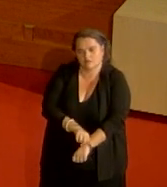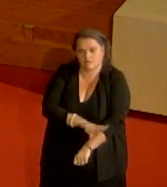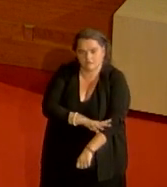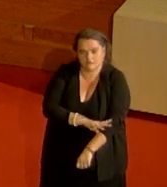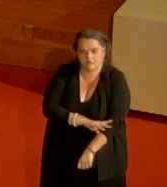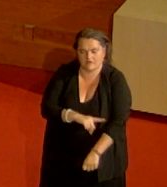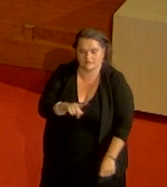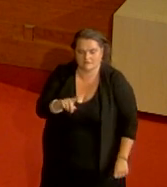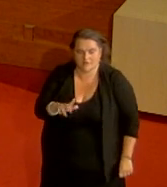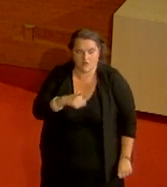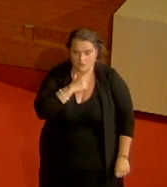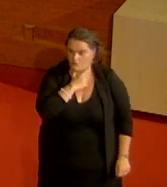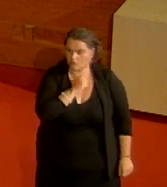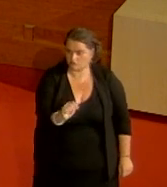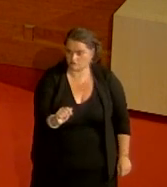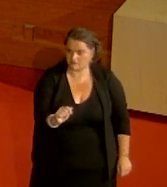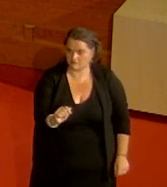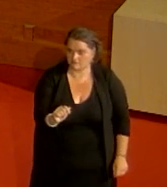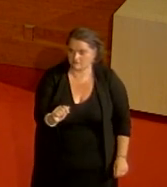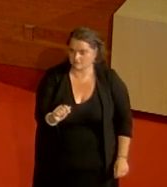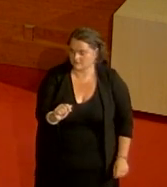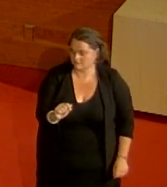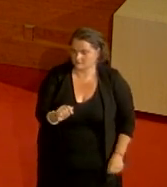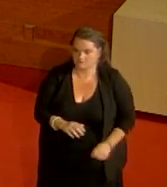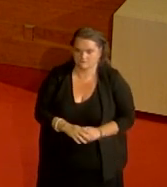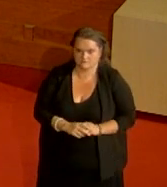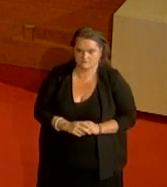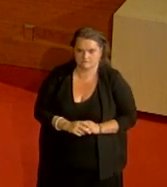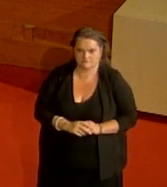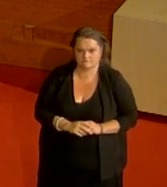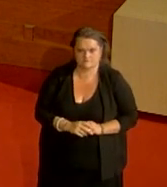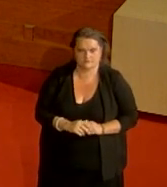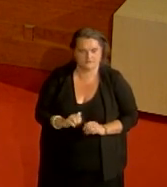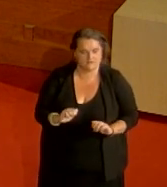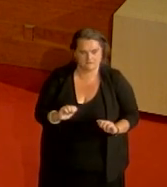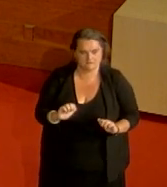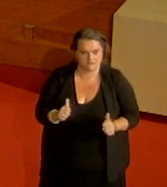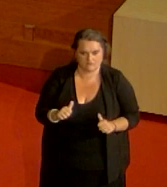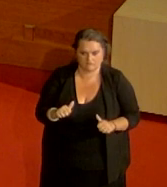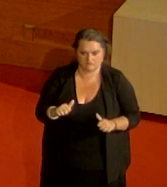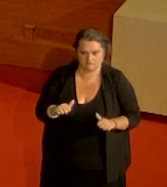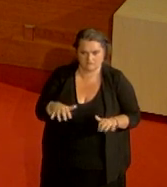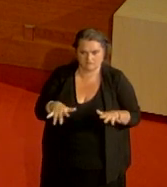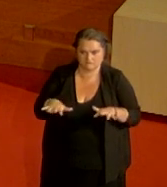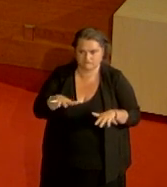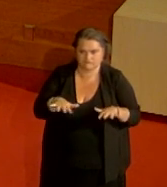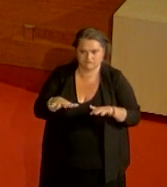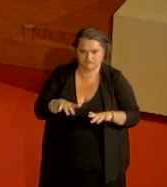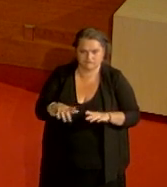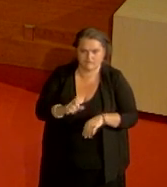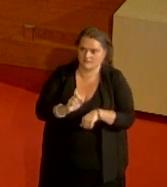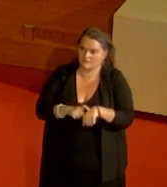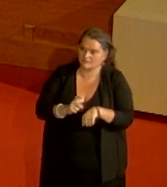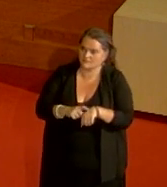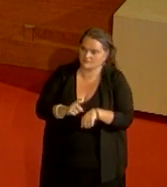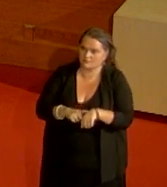like es el el el eh es el principio dominante donde queremos que haya ritmos una